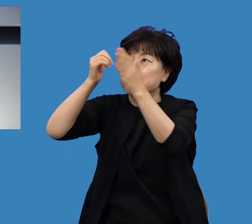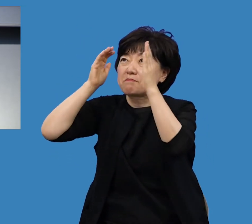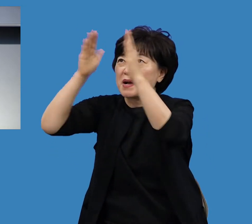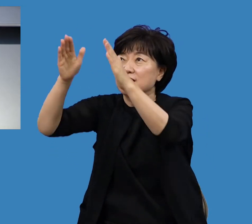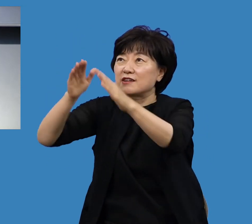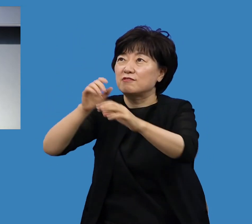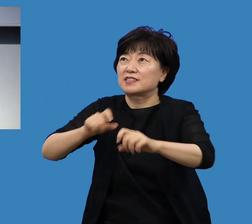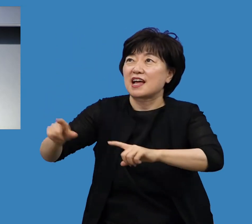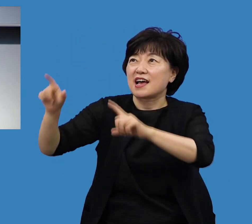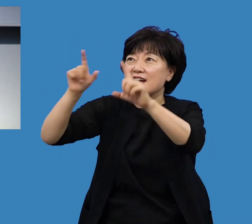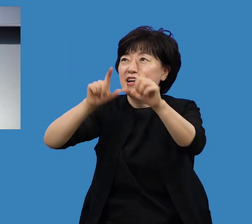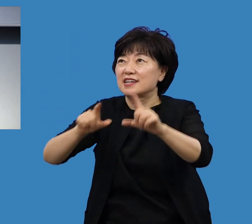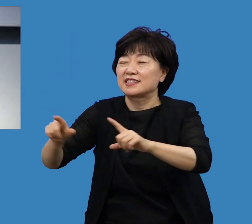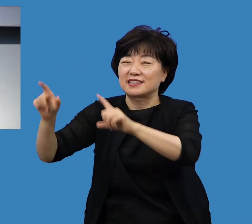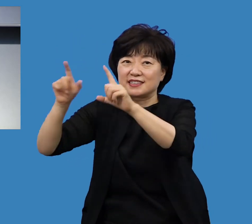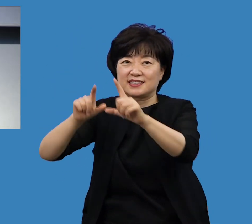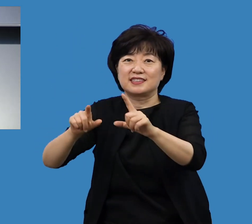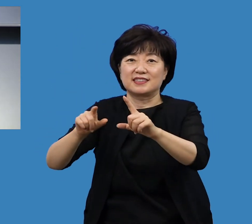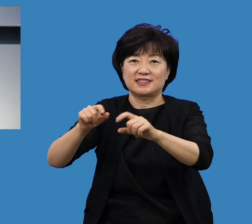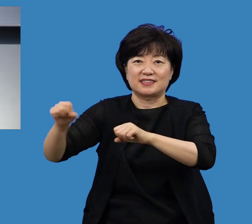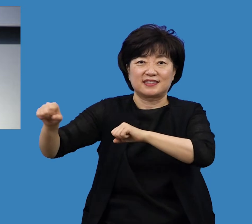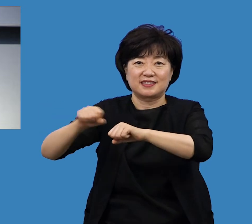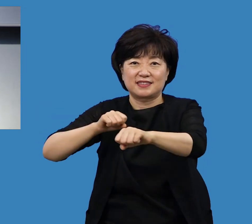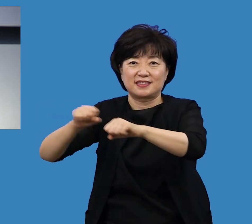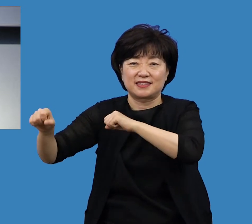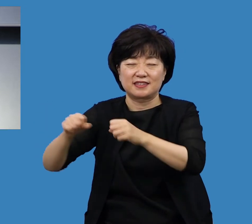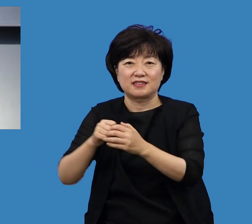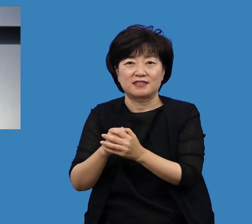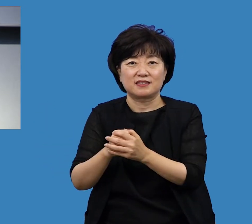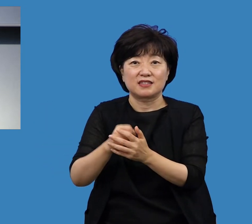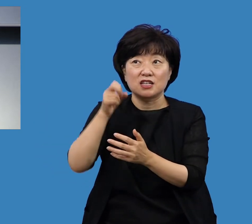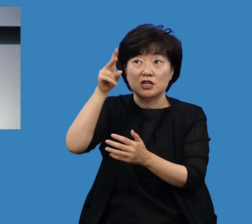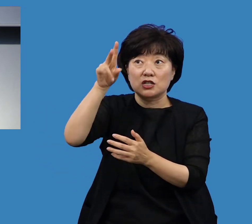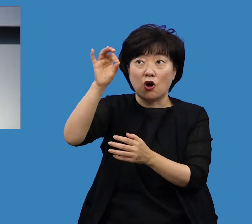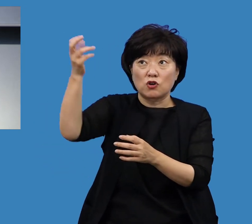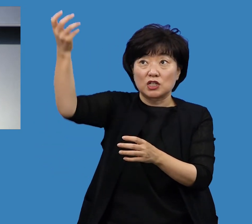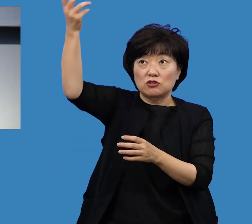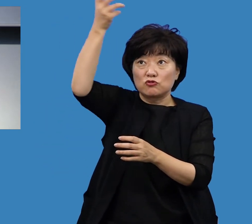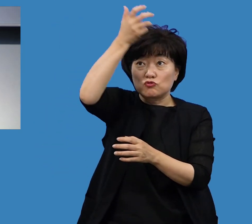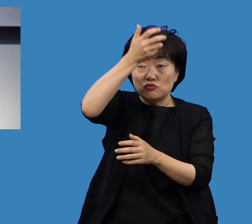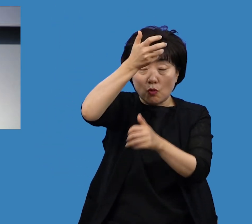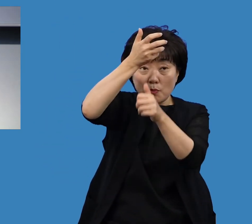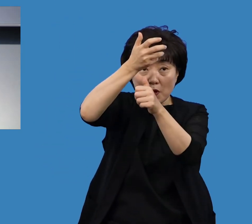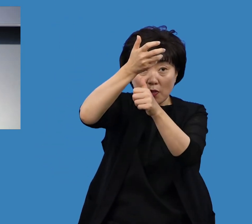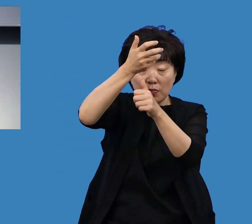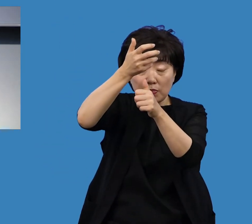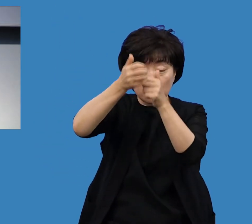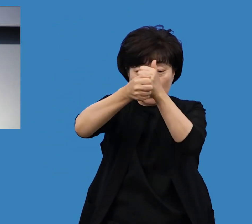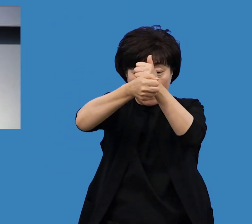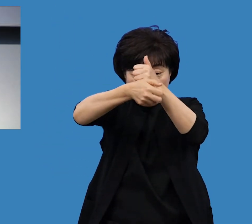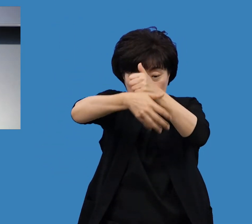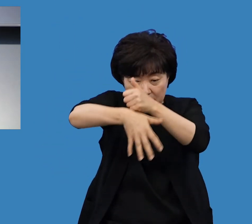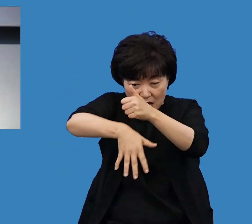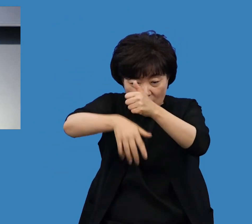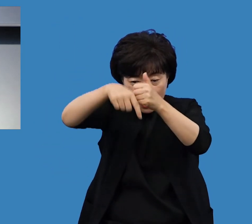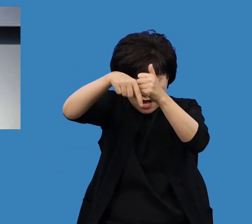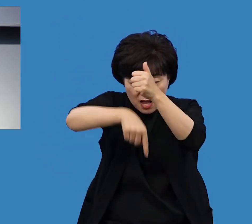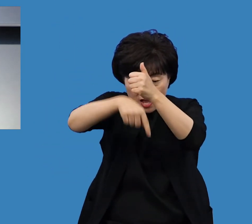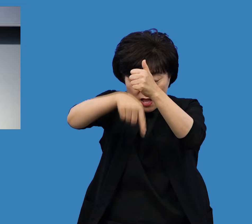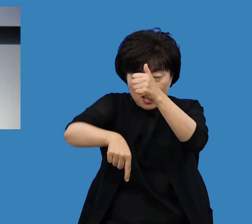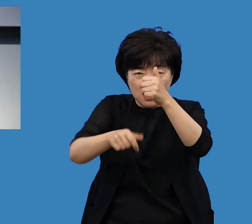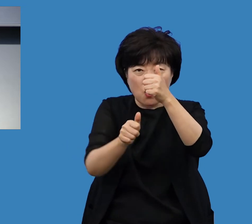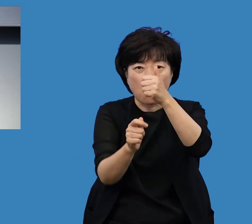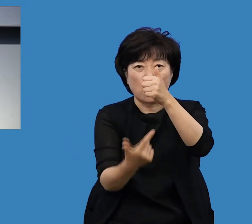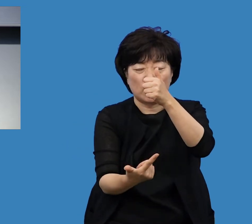자, 이것이 여러분 영이 들어오면 우리의 혼을 지배하는 방식입니다. 자, 세상의 영 역시